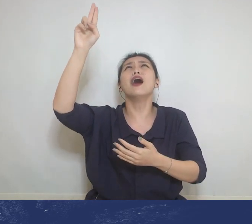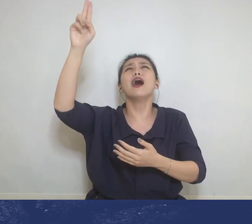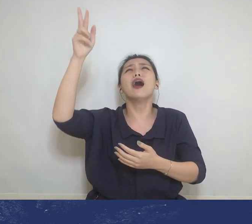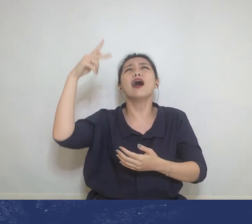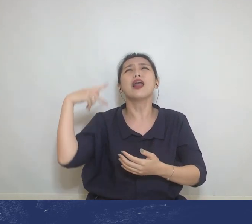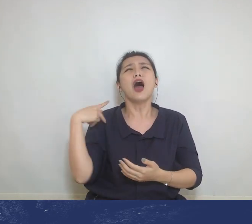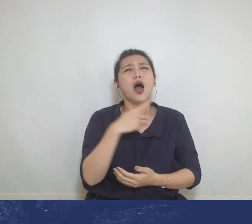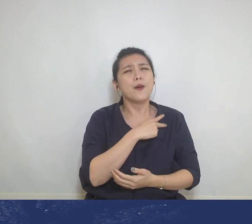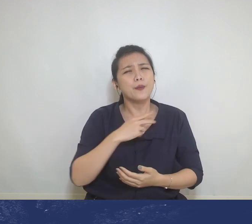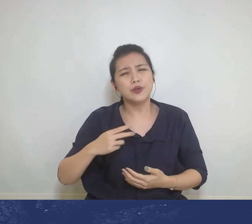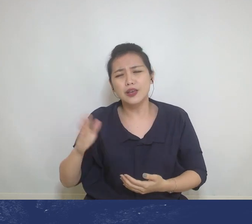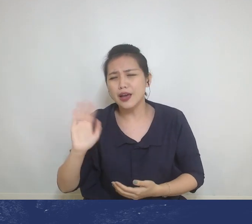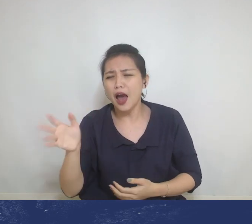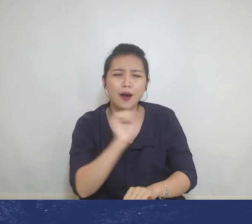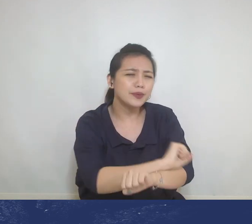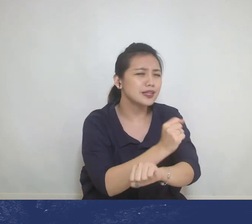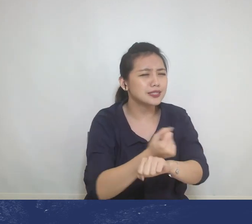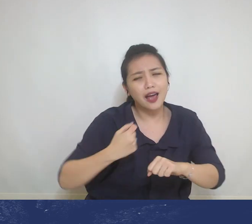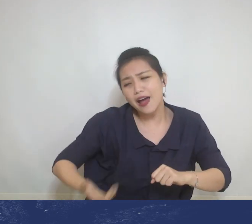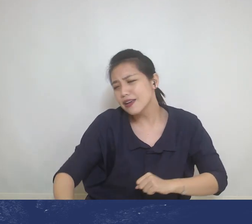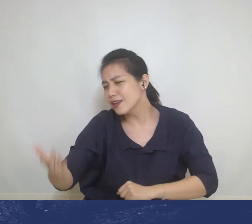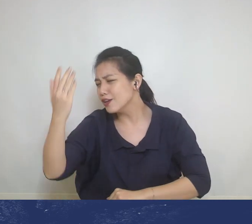Kami tak dapat hidup tanpamu.